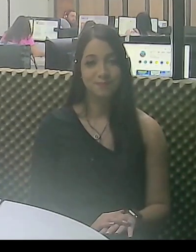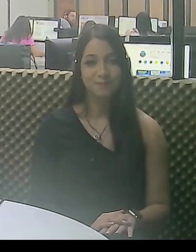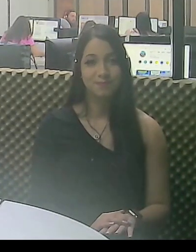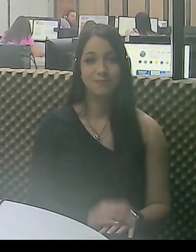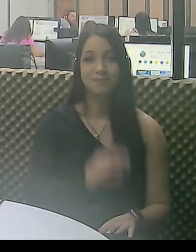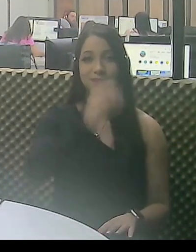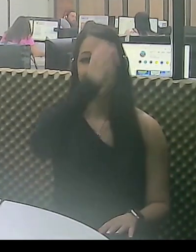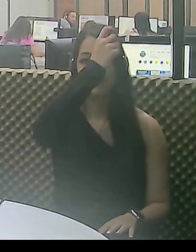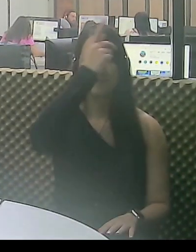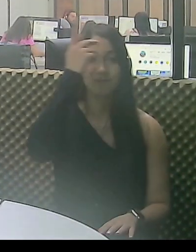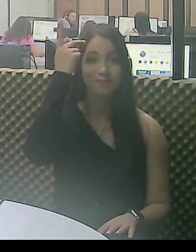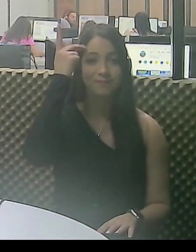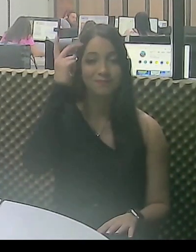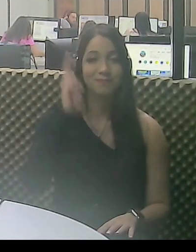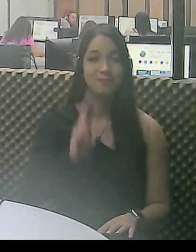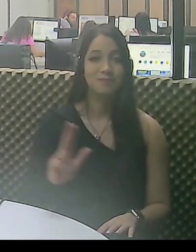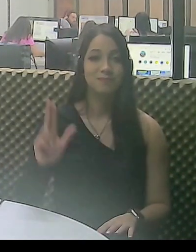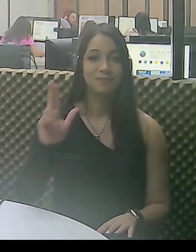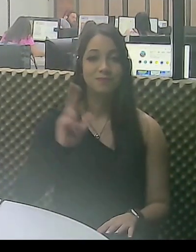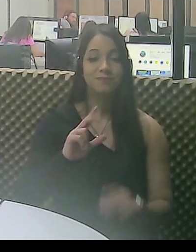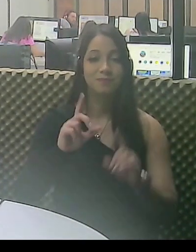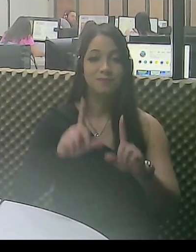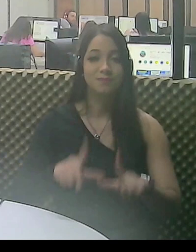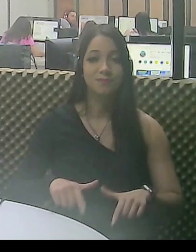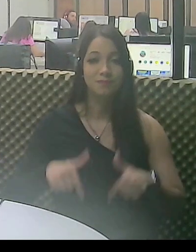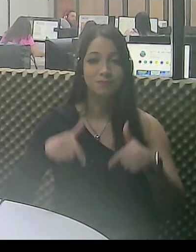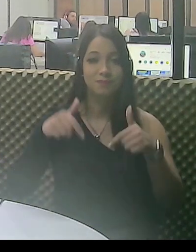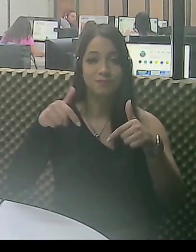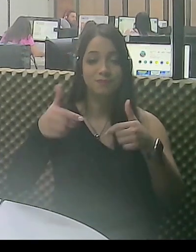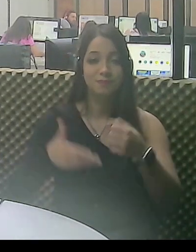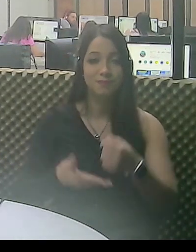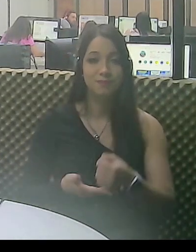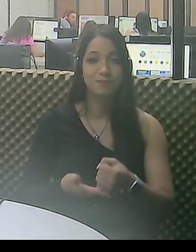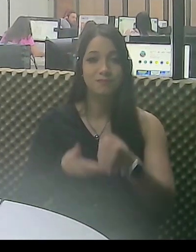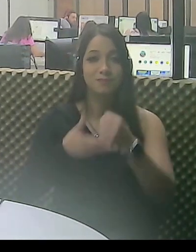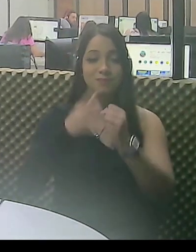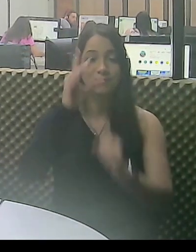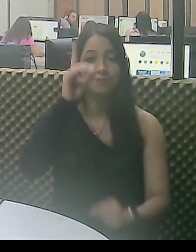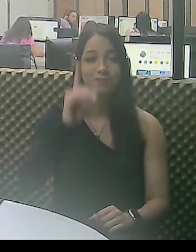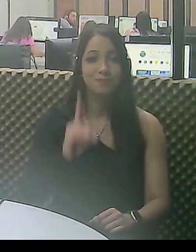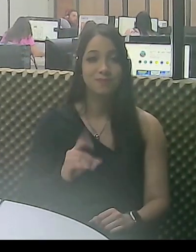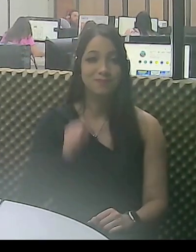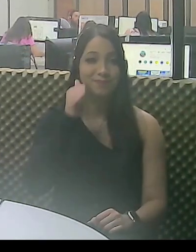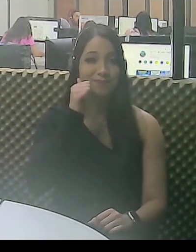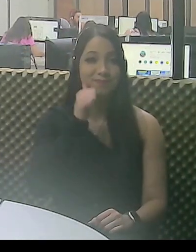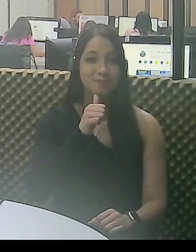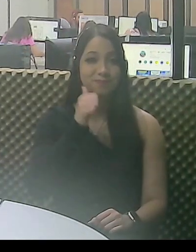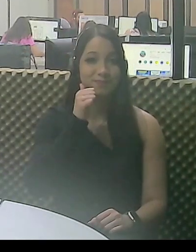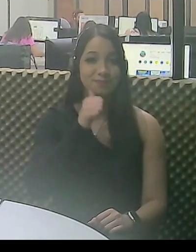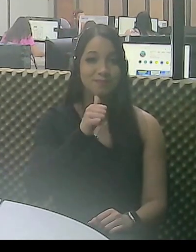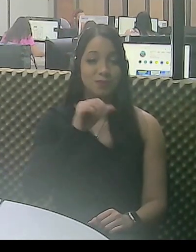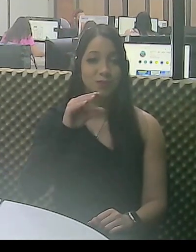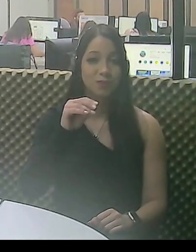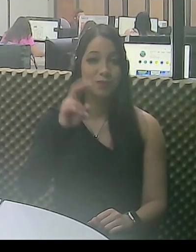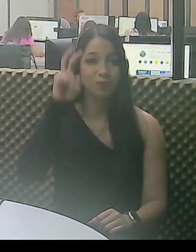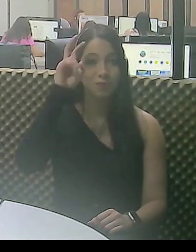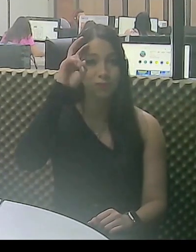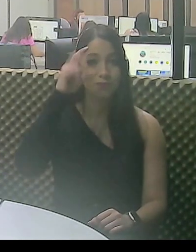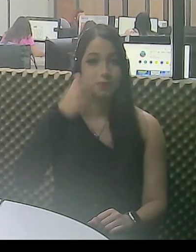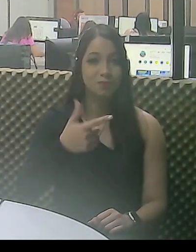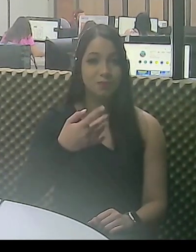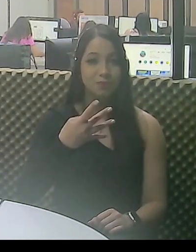A Prefeitura de Uberlândia segue com ações que apoiam e defendem os direitos das mulheres. Na noite desta quinta-feira, dia